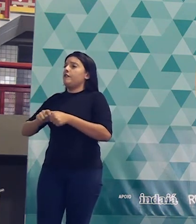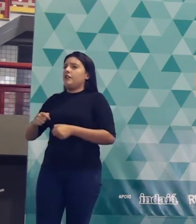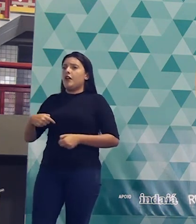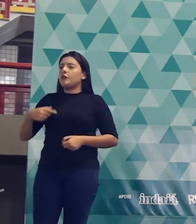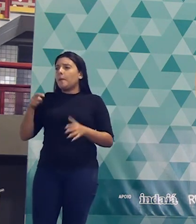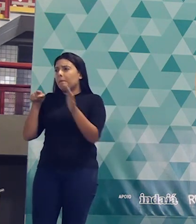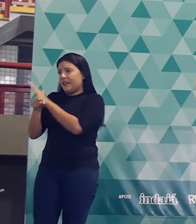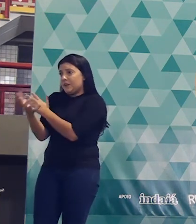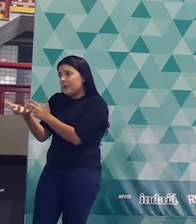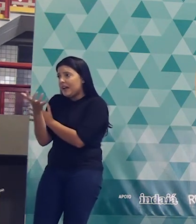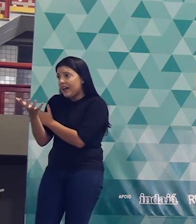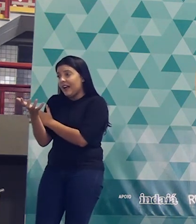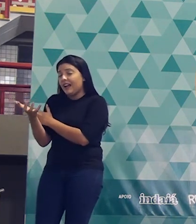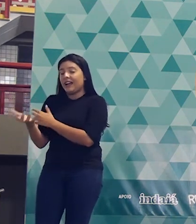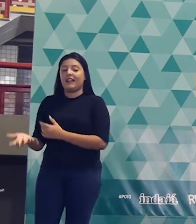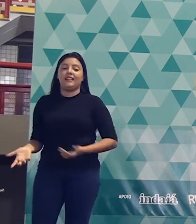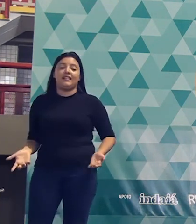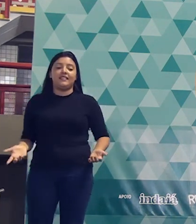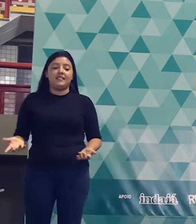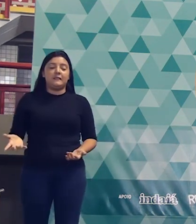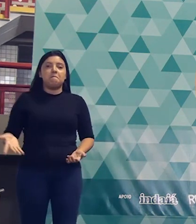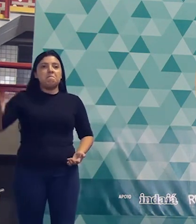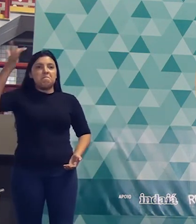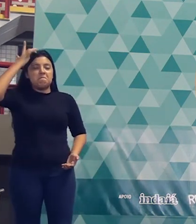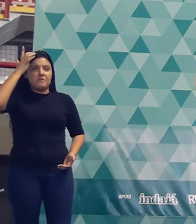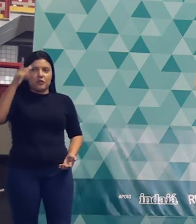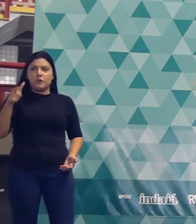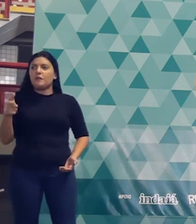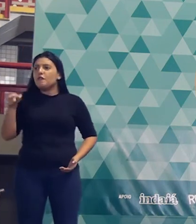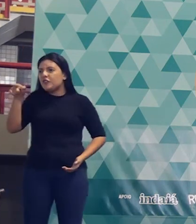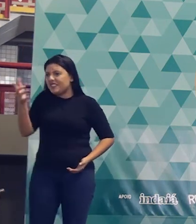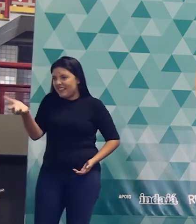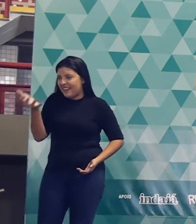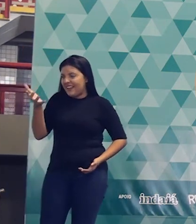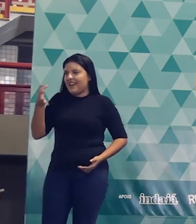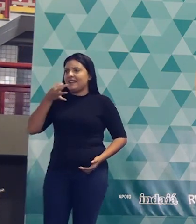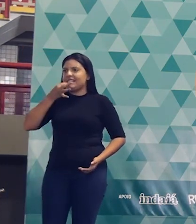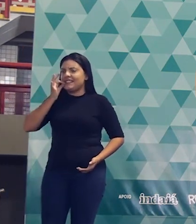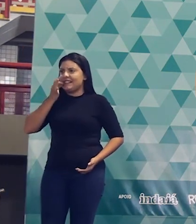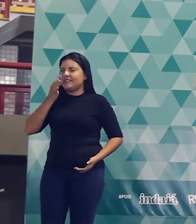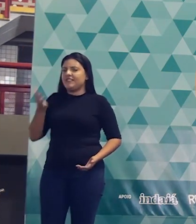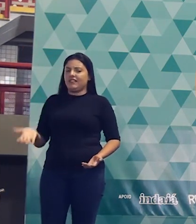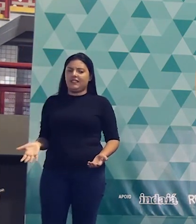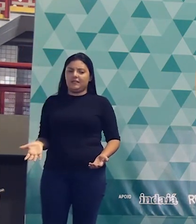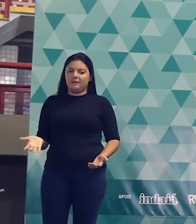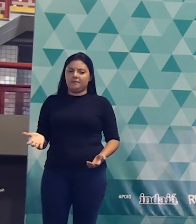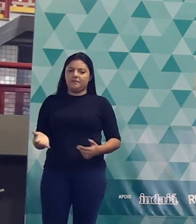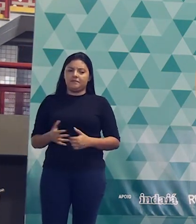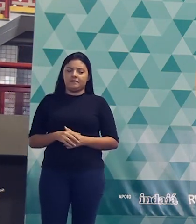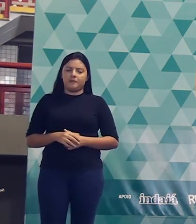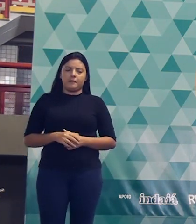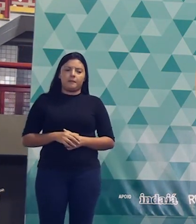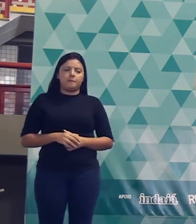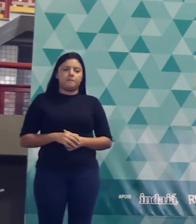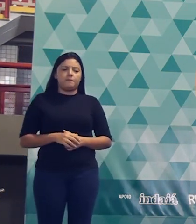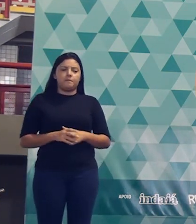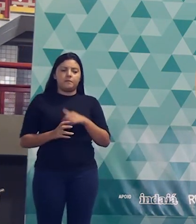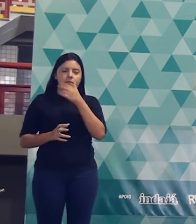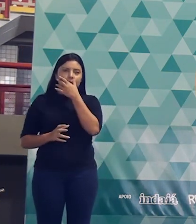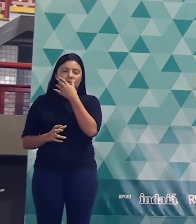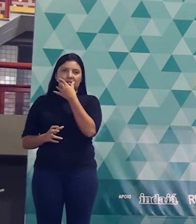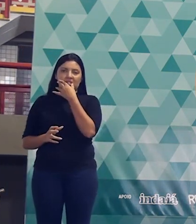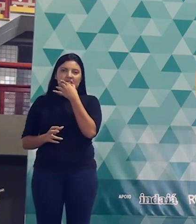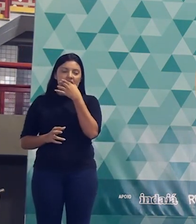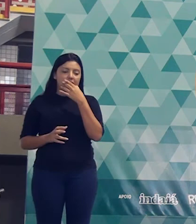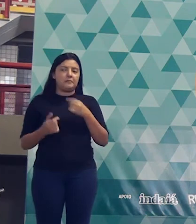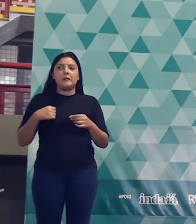você quer, né? Só que ela não disse, você quer café, né? O H aí, o viking, certo? O H, o viking, ele,